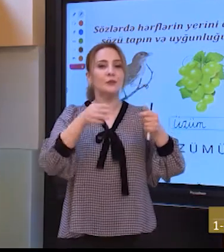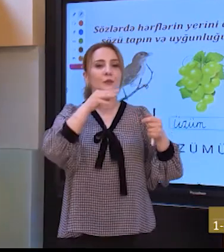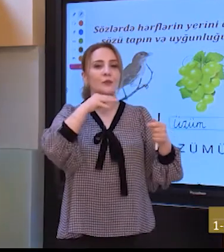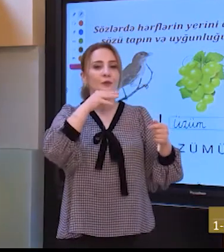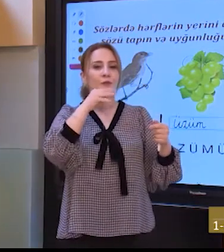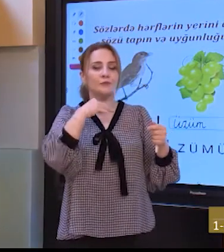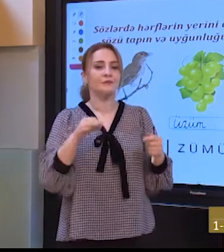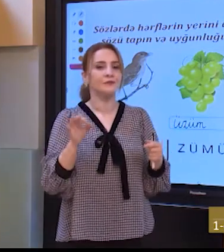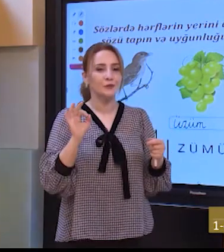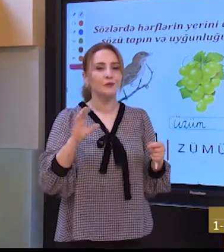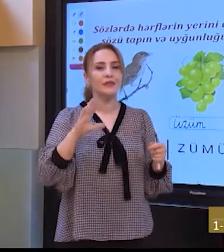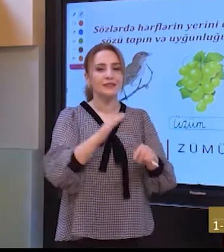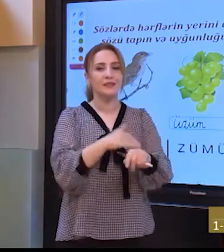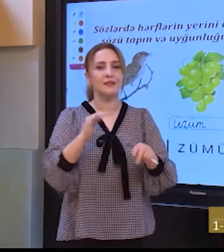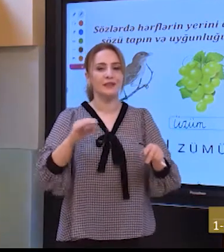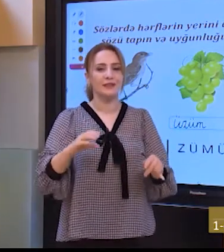sümbül, düzdü əziz balalar,